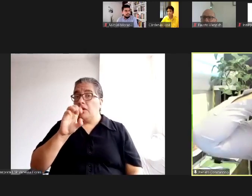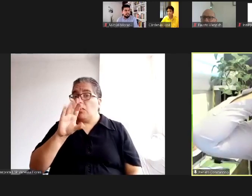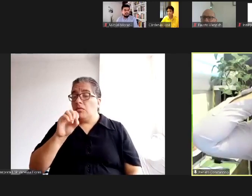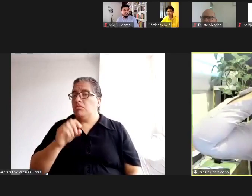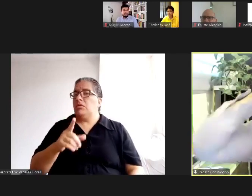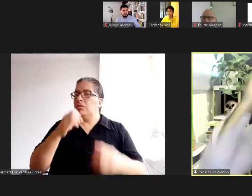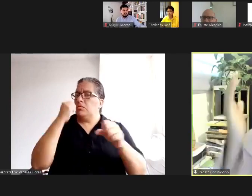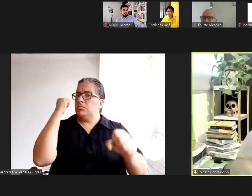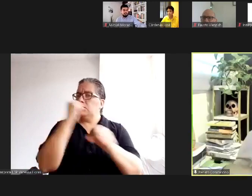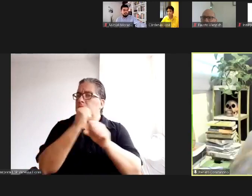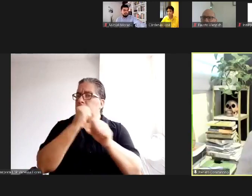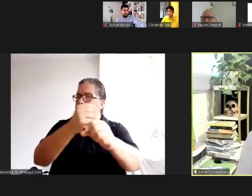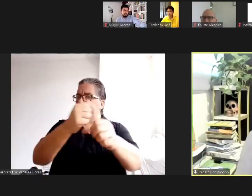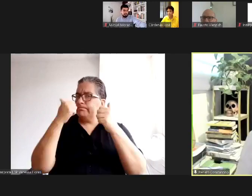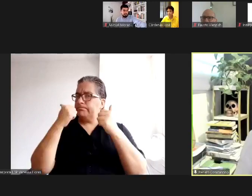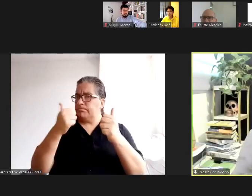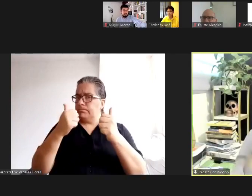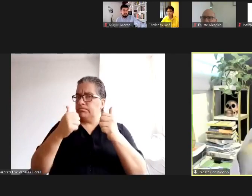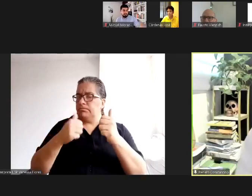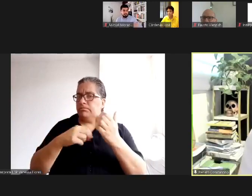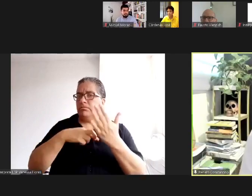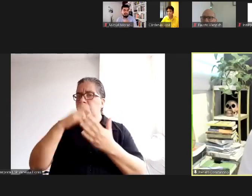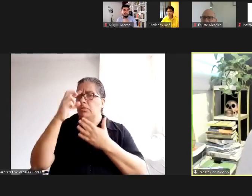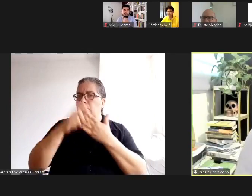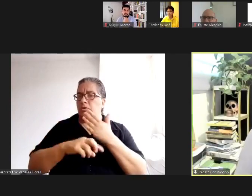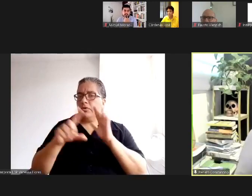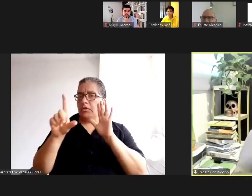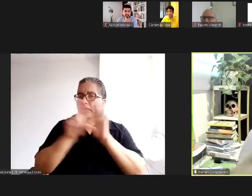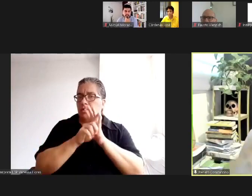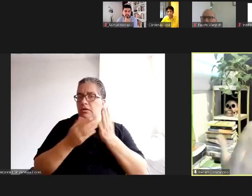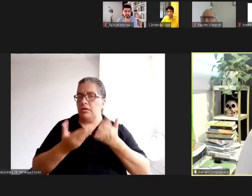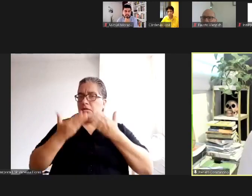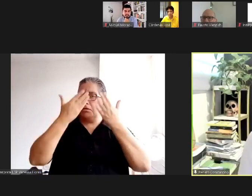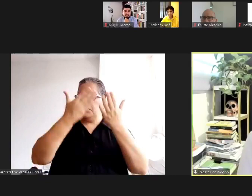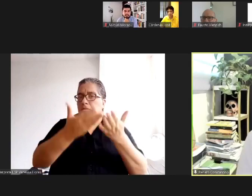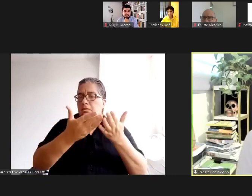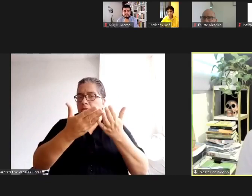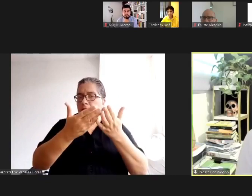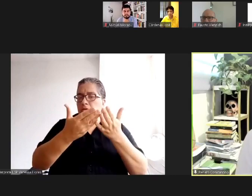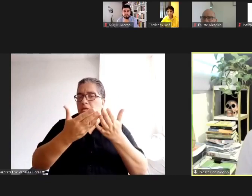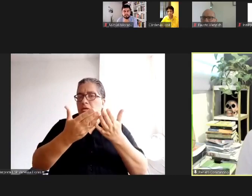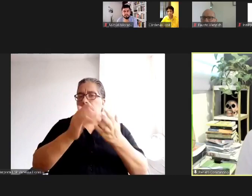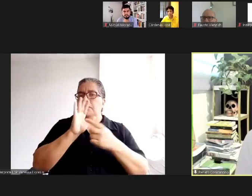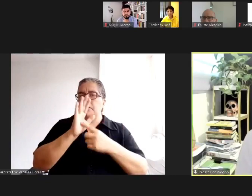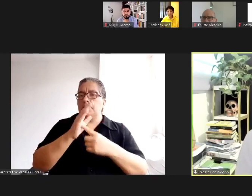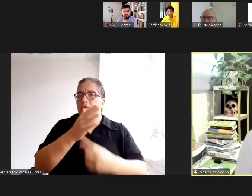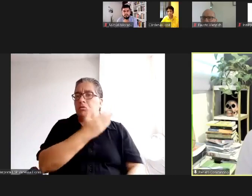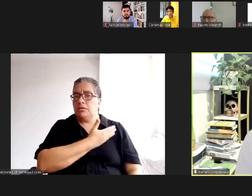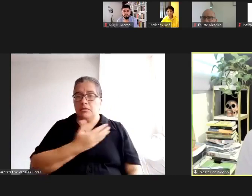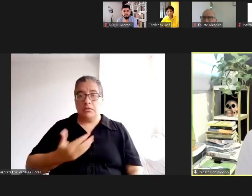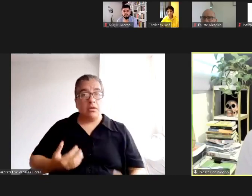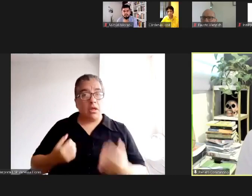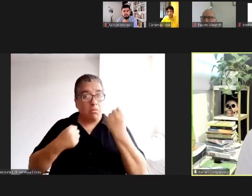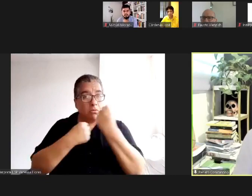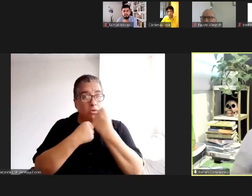el proyecto de ley al que me refiero fue presentado por el Ejecutivo, tenía el apoyo de